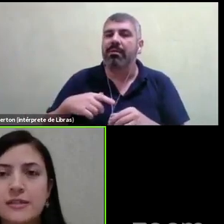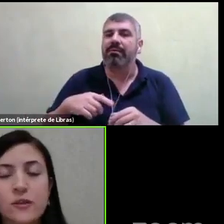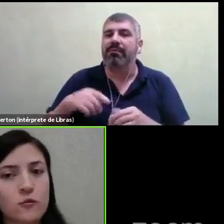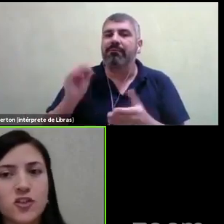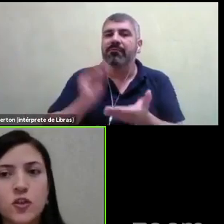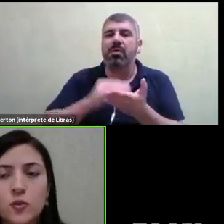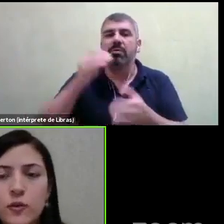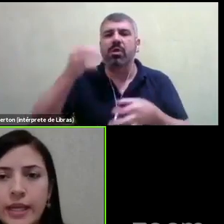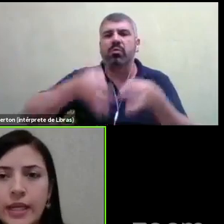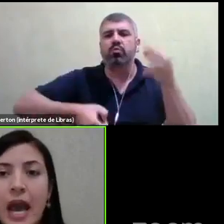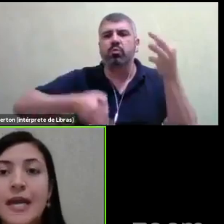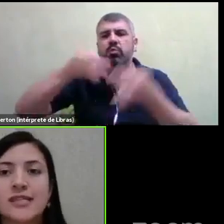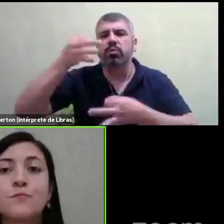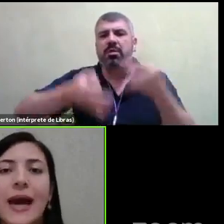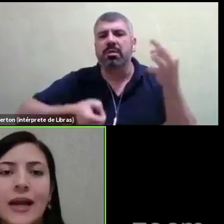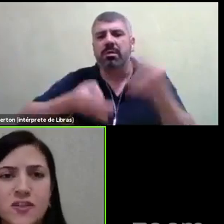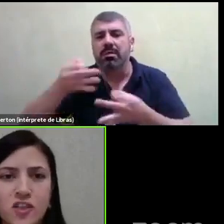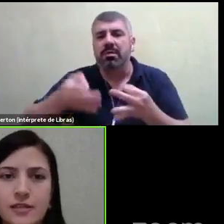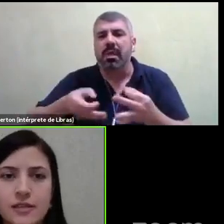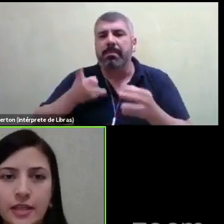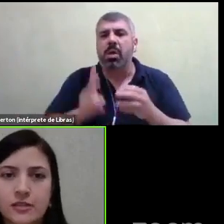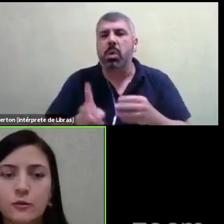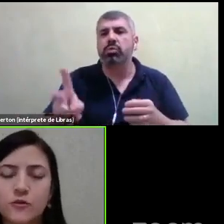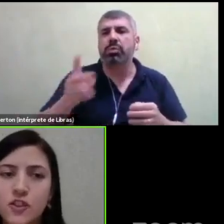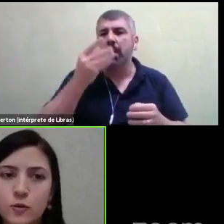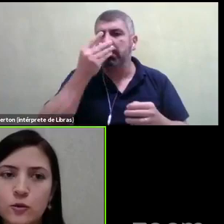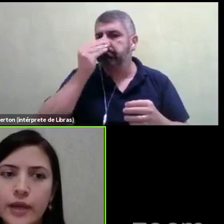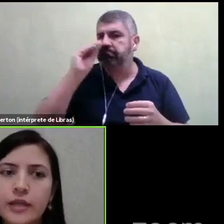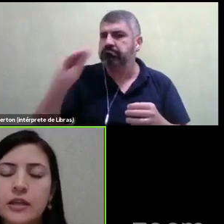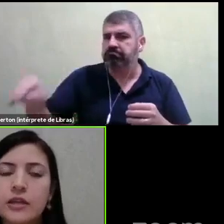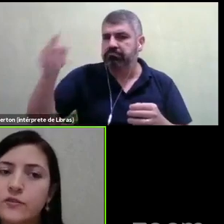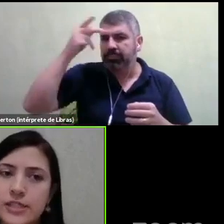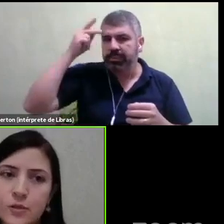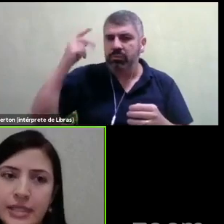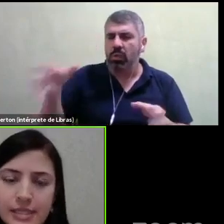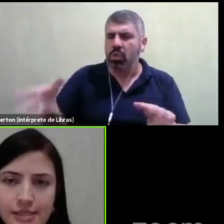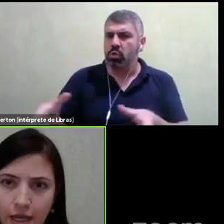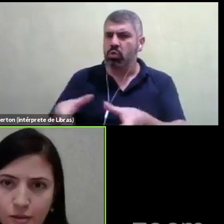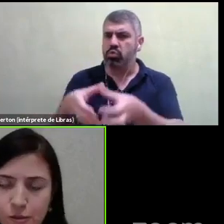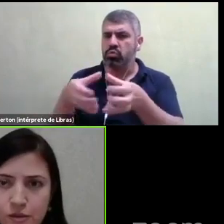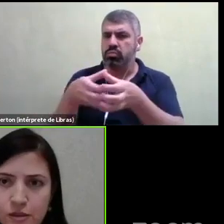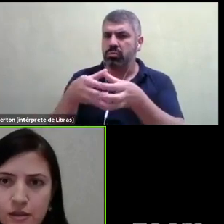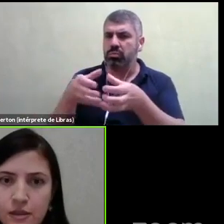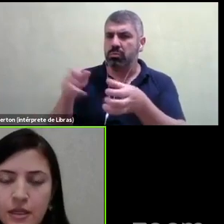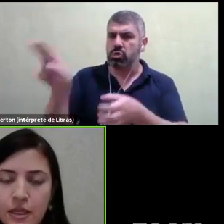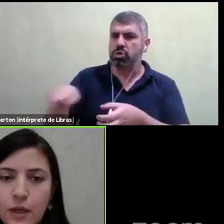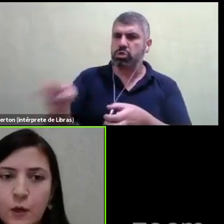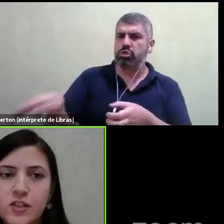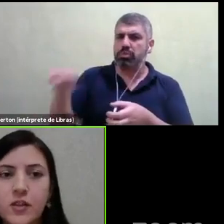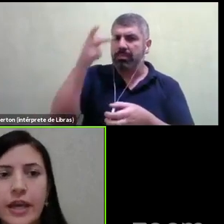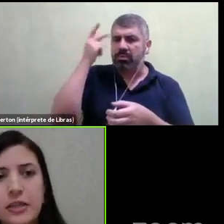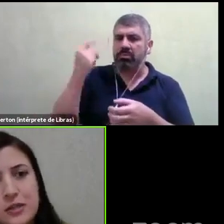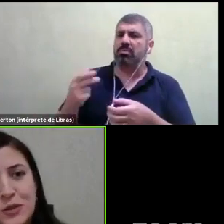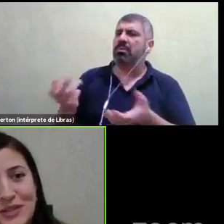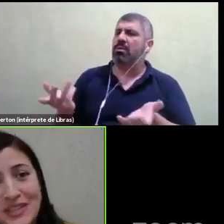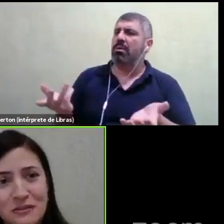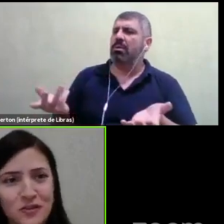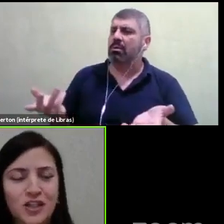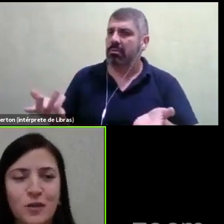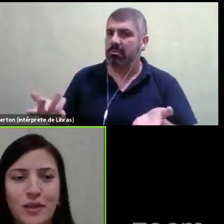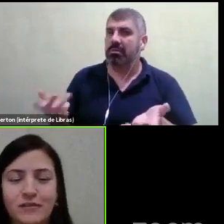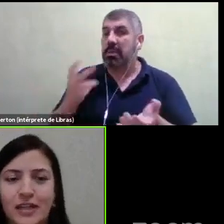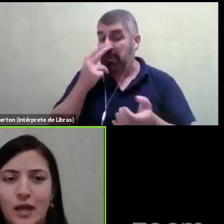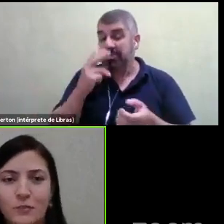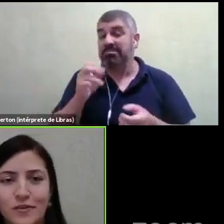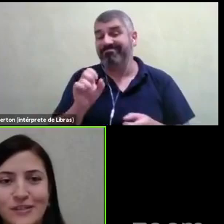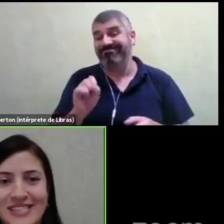que eles continuem às margens, que eles continuem invisibilizados. Eu acho que é isso que eu